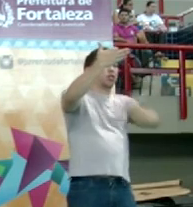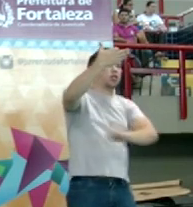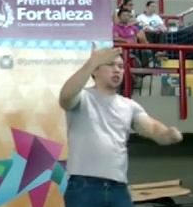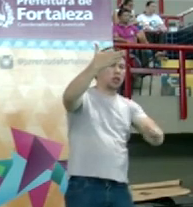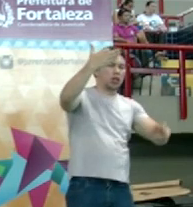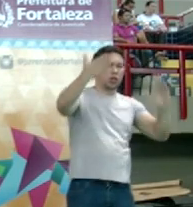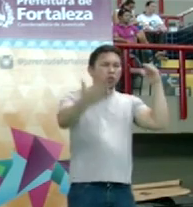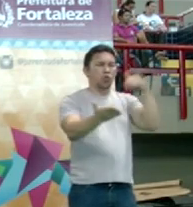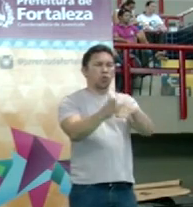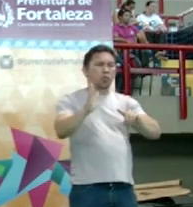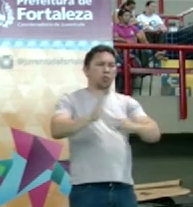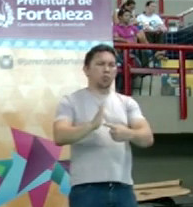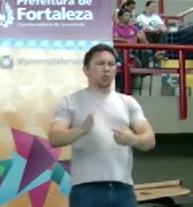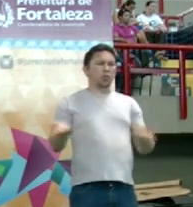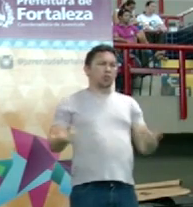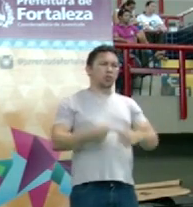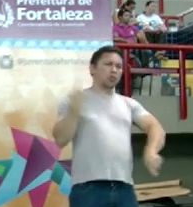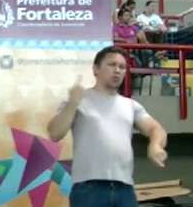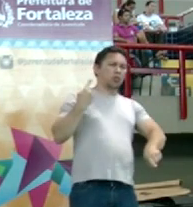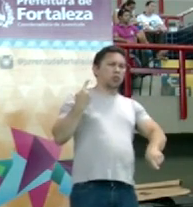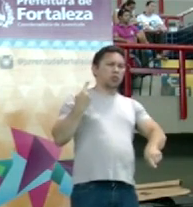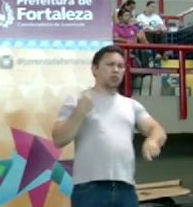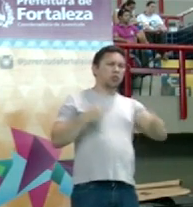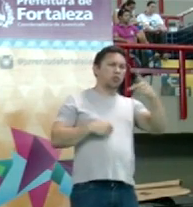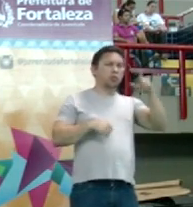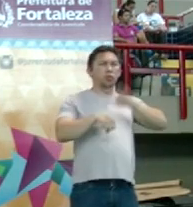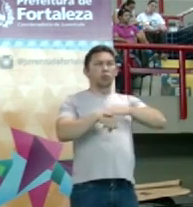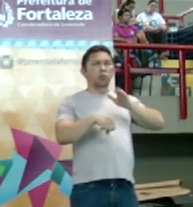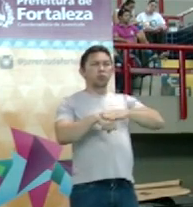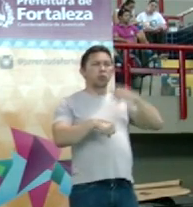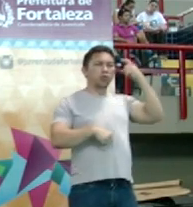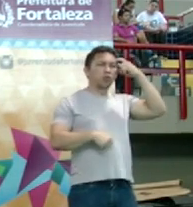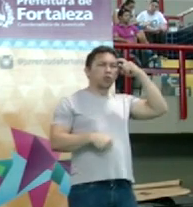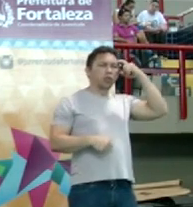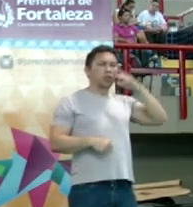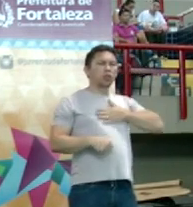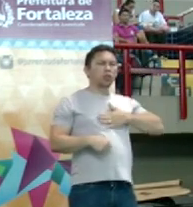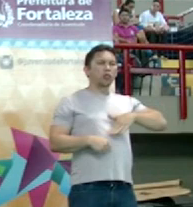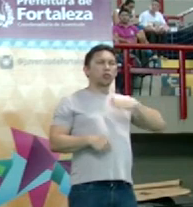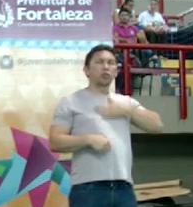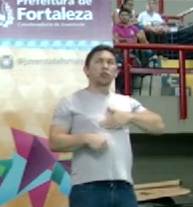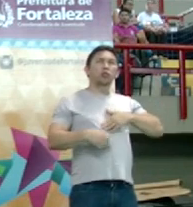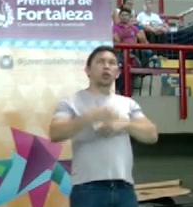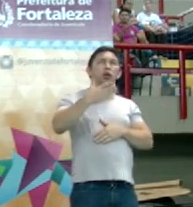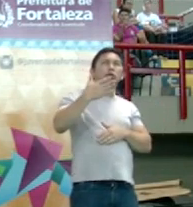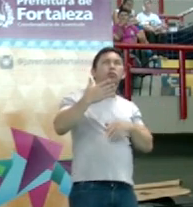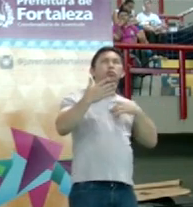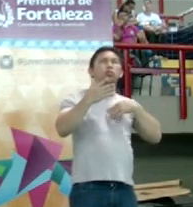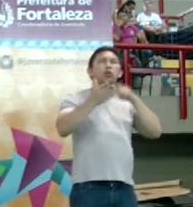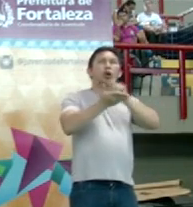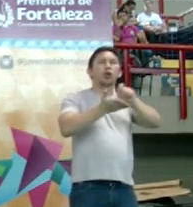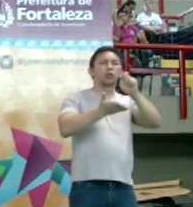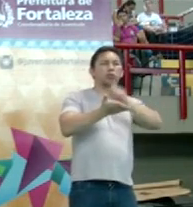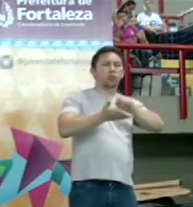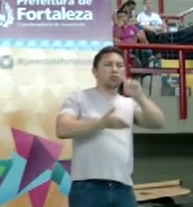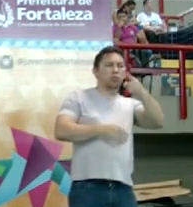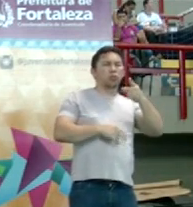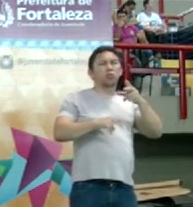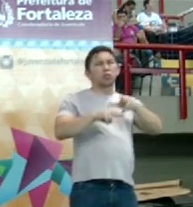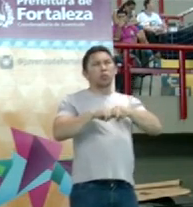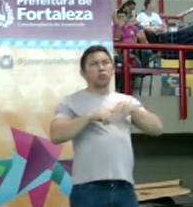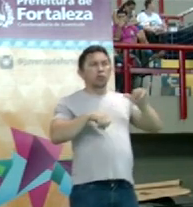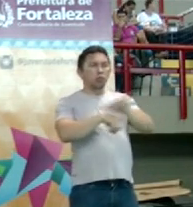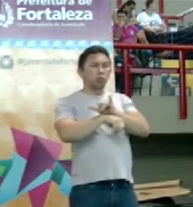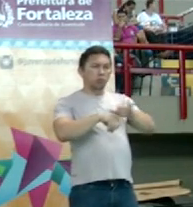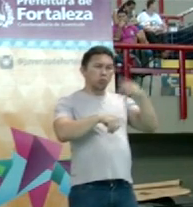termina, repetindo. Em algum momento você tem que pausar dentro do parágrafo. Sofisticada eu vejo